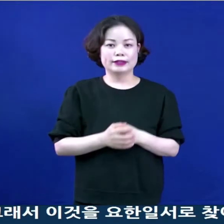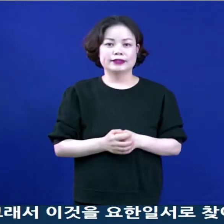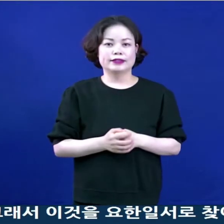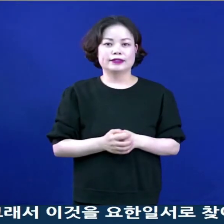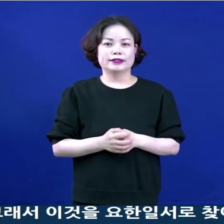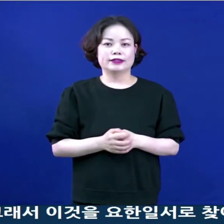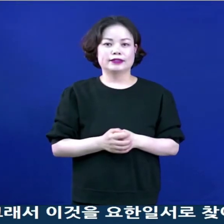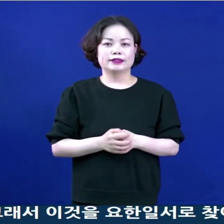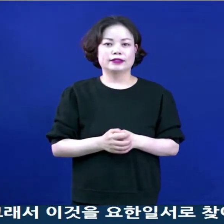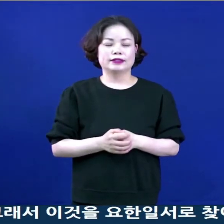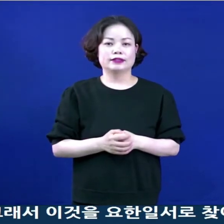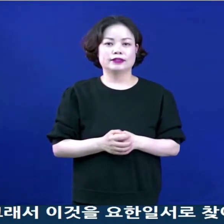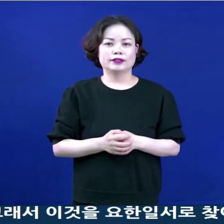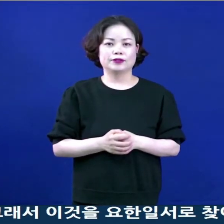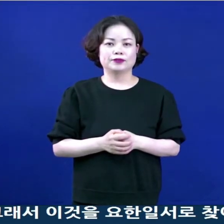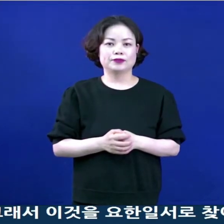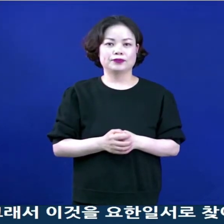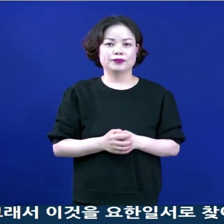요한일서